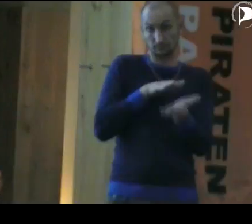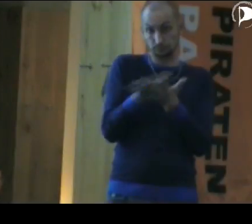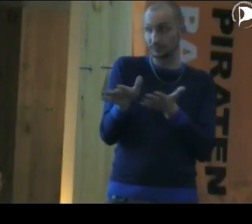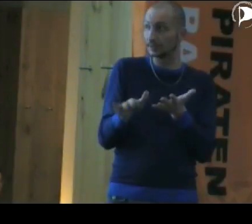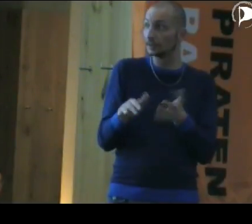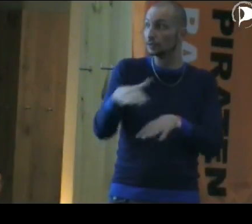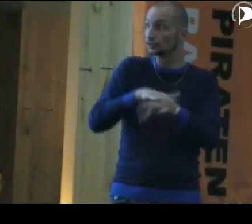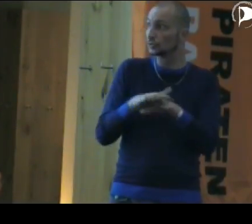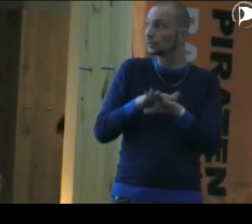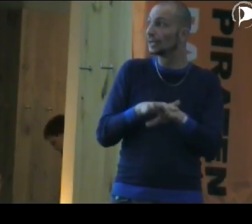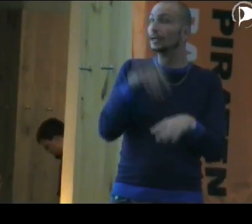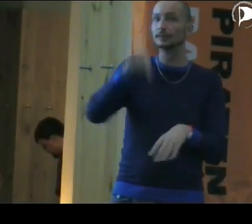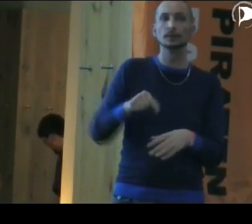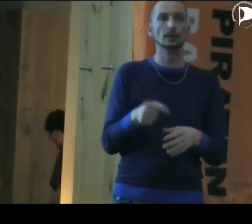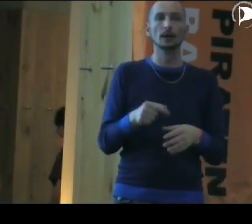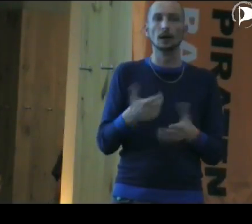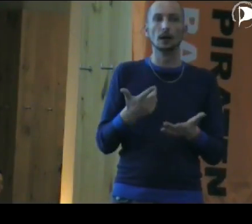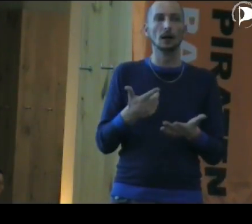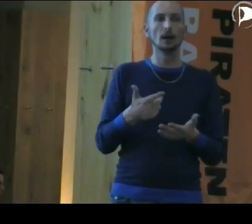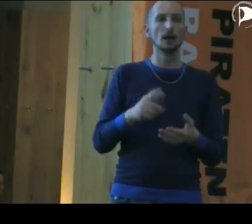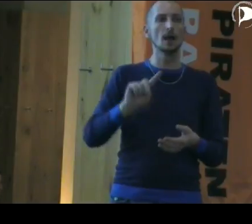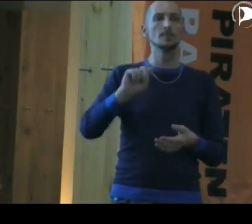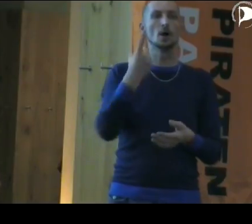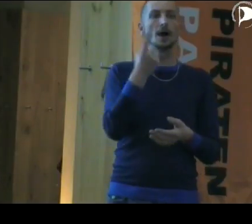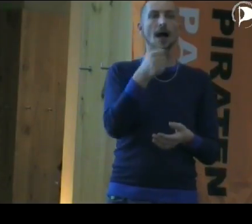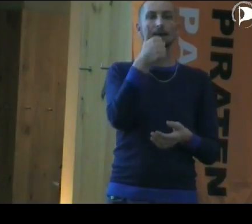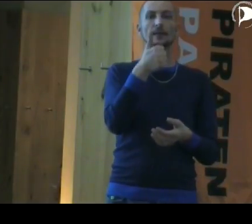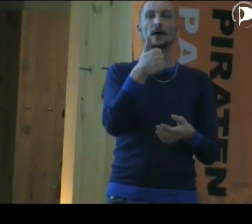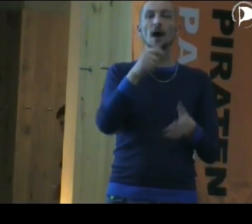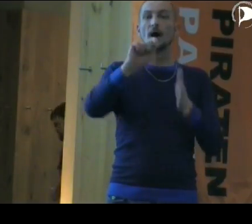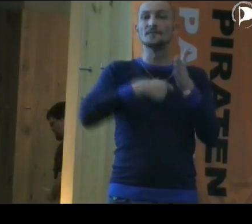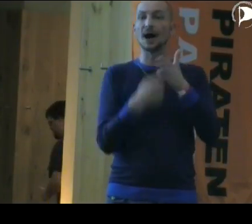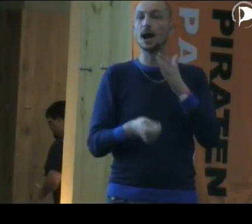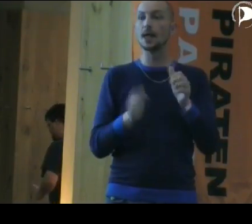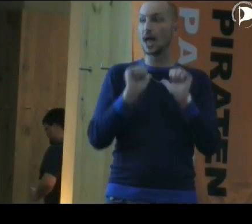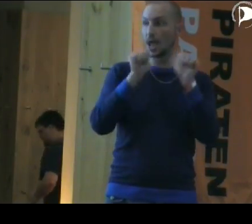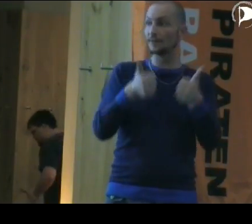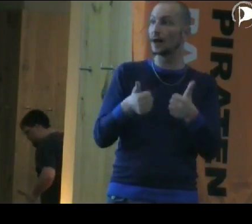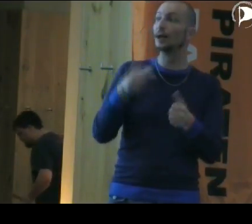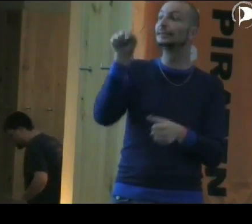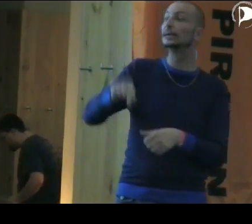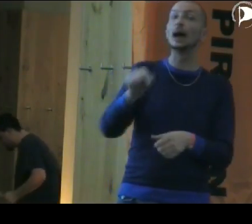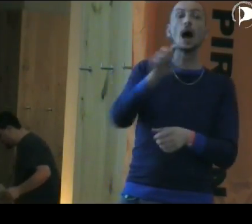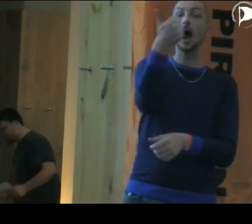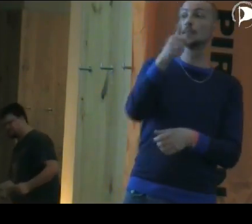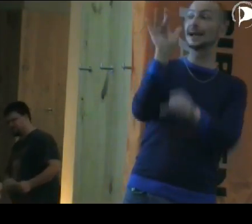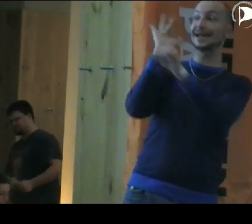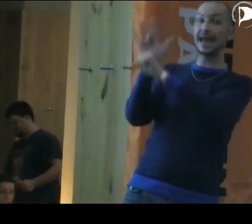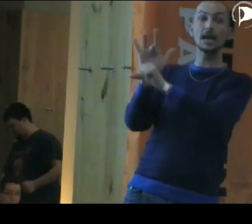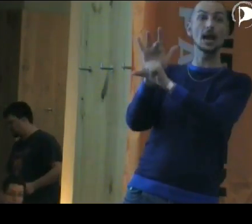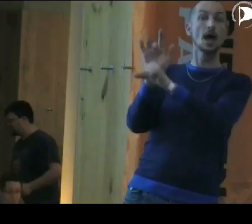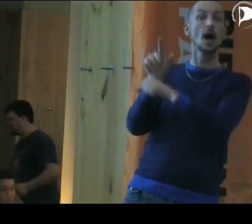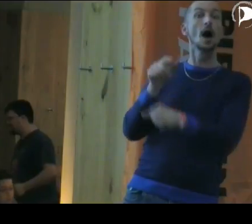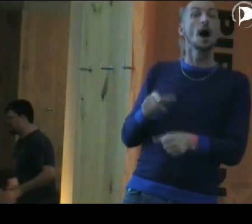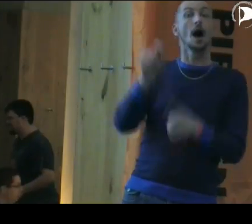doch ganz gut zum smartphone wir haben noch einen weiten bogen ein dass die hier ab wenn jemand einen einwand gegen diesen wahlen